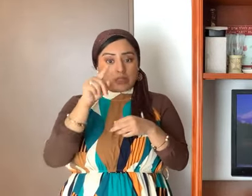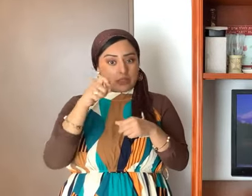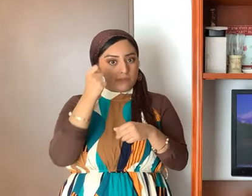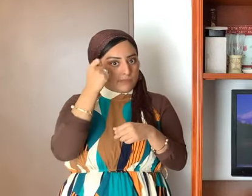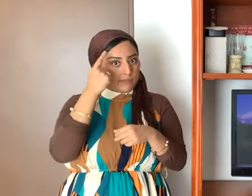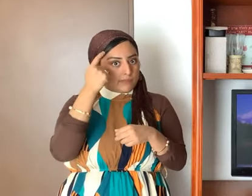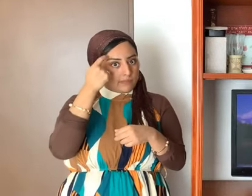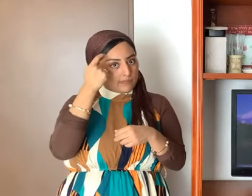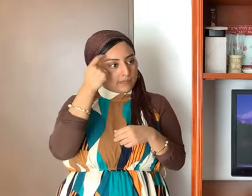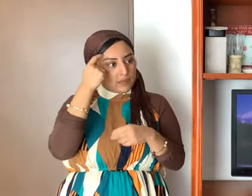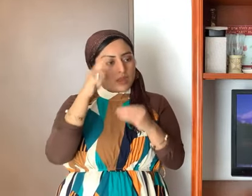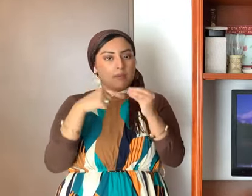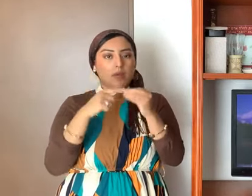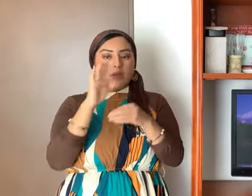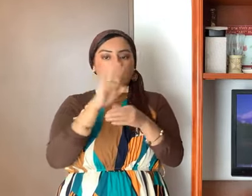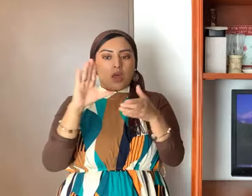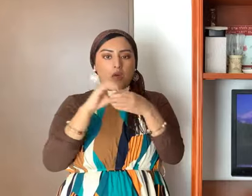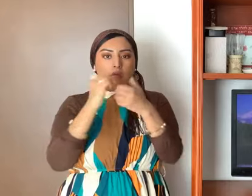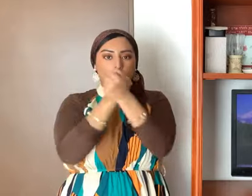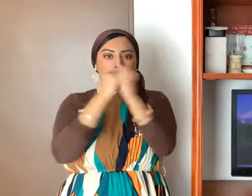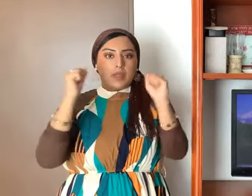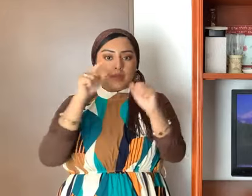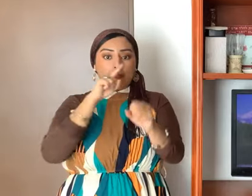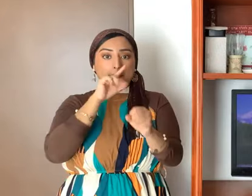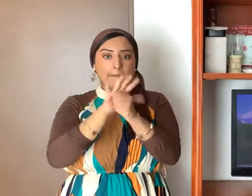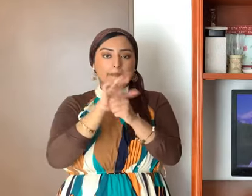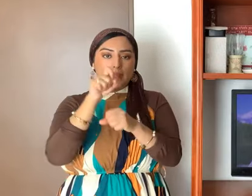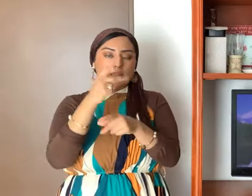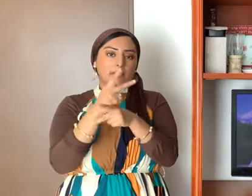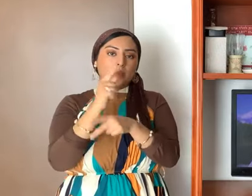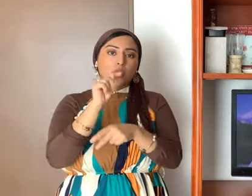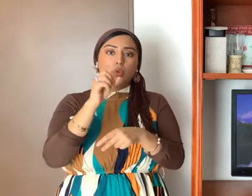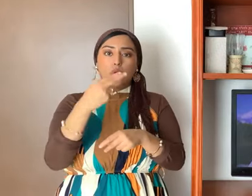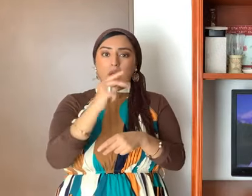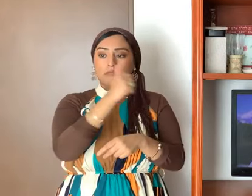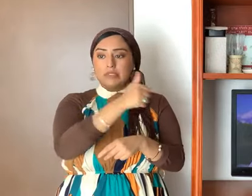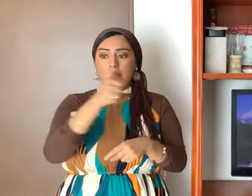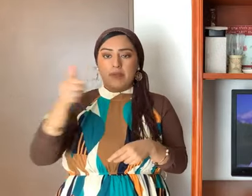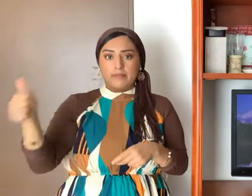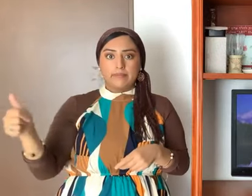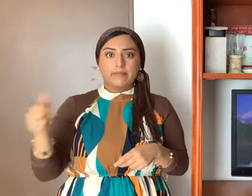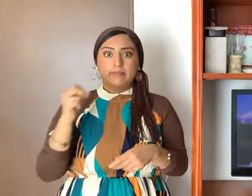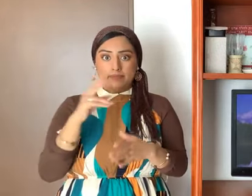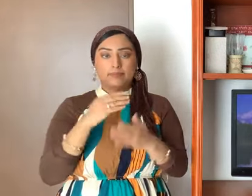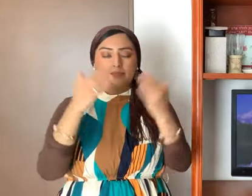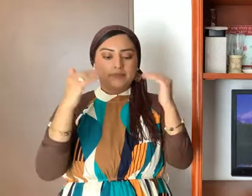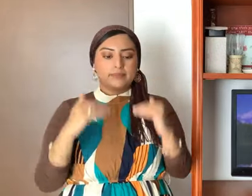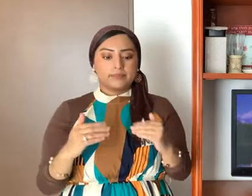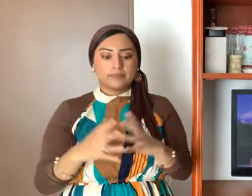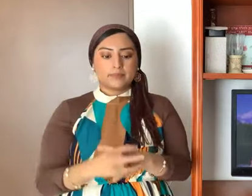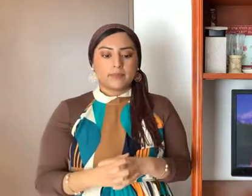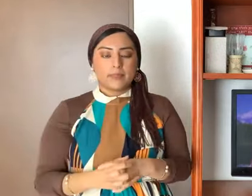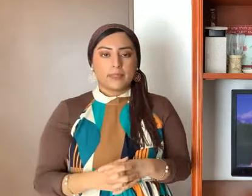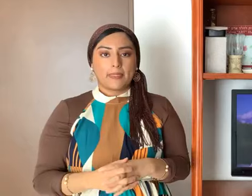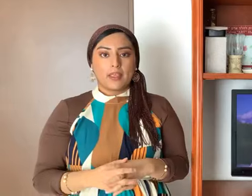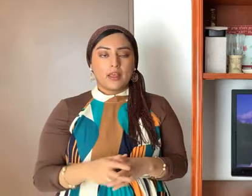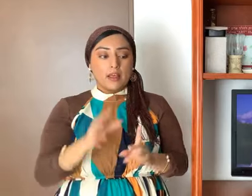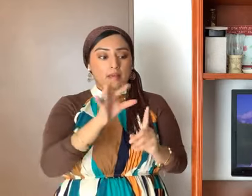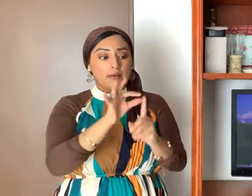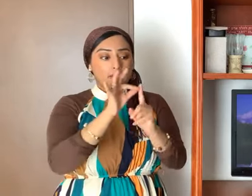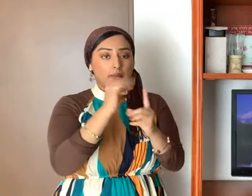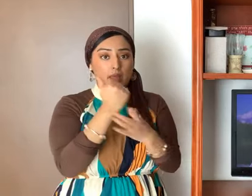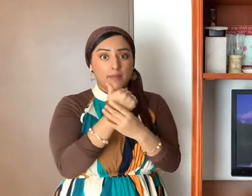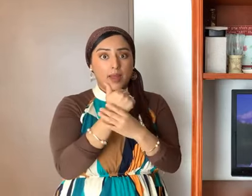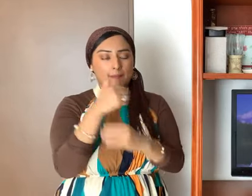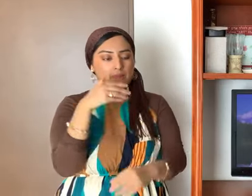conciencia sobre su salvación y sobre el compromiso que tienen de guardar la Torá. Muy bien, continuemos entonces. El llamado de Abraham